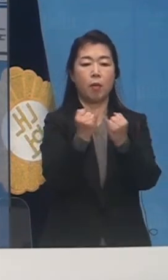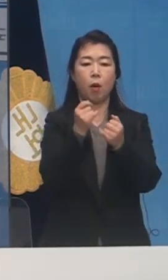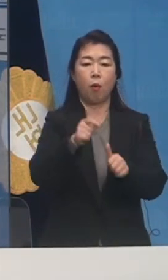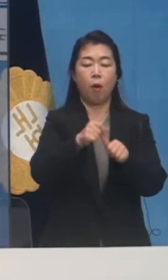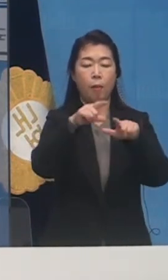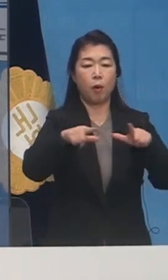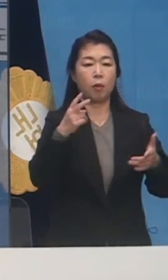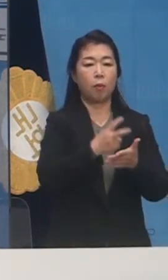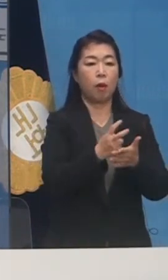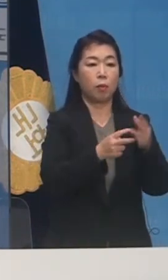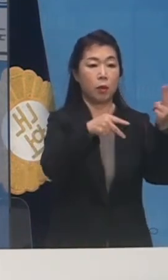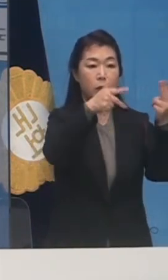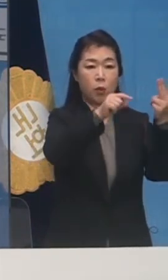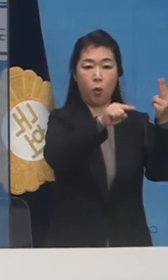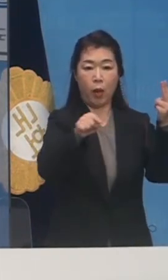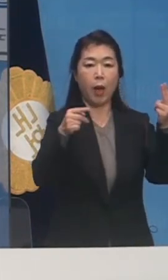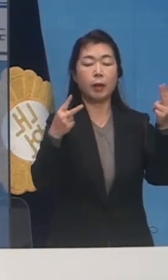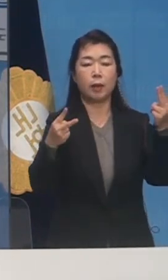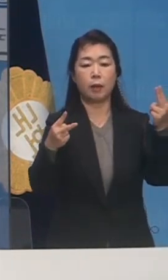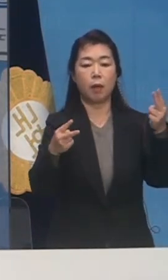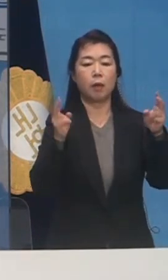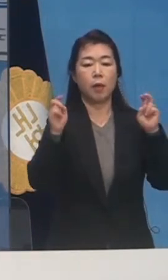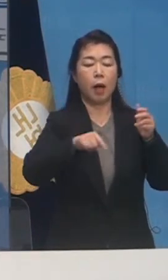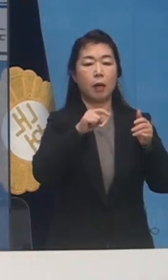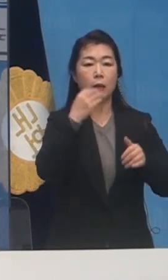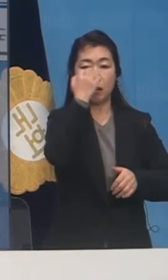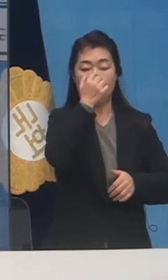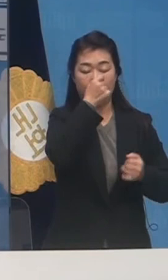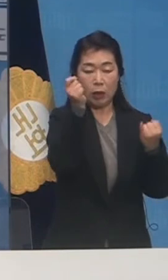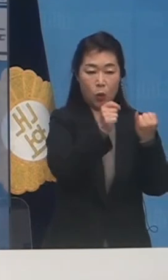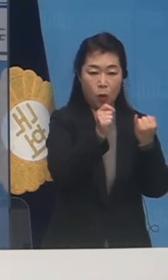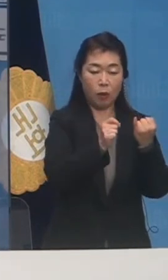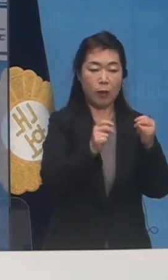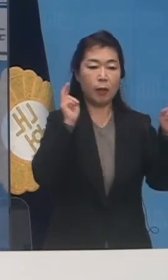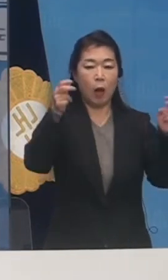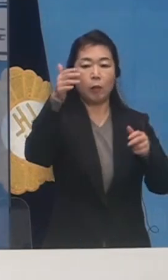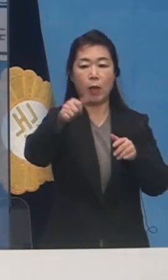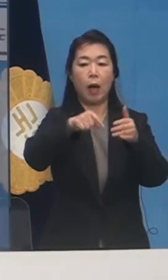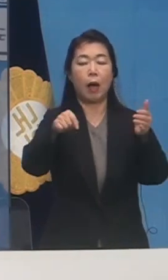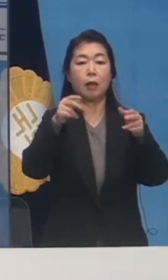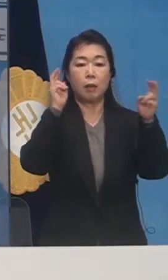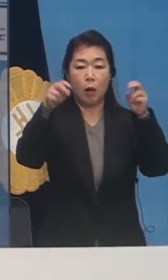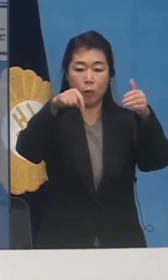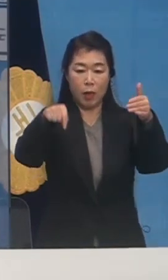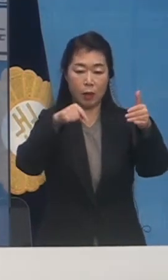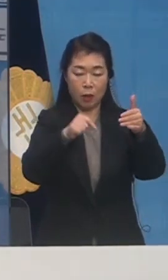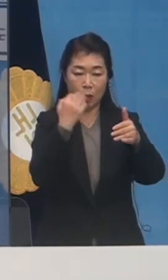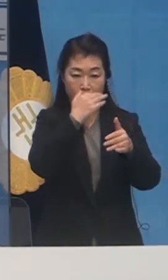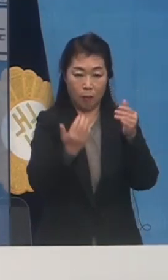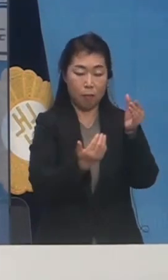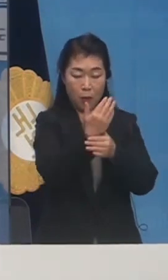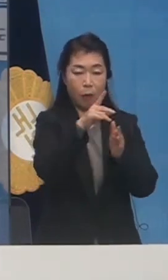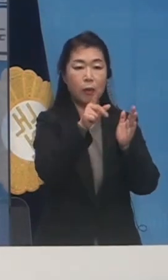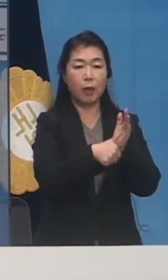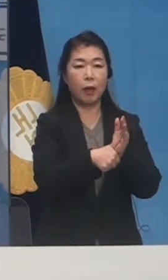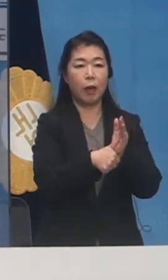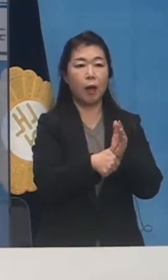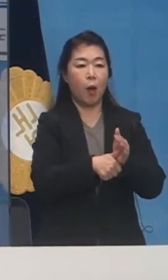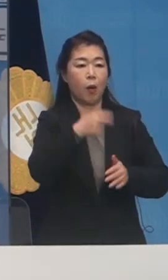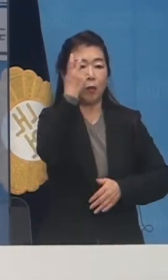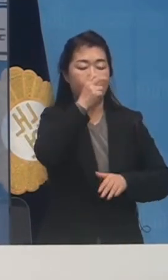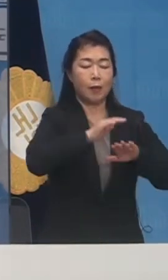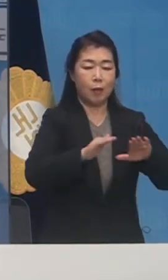남녀고용평등법 제2조 2 직장 내 성희롱은 사업장 내에서 성희롱이 벌어질 경우